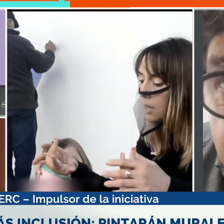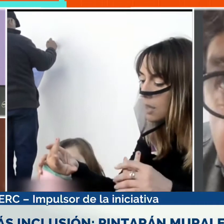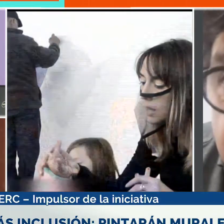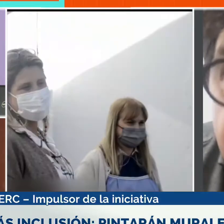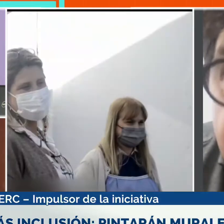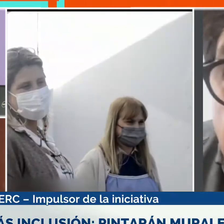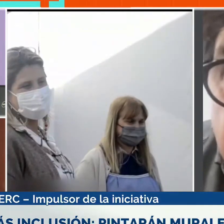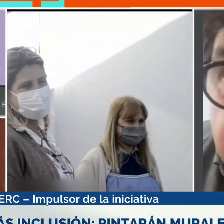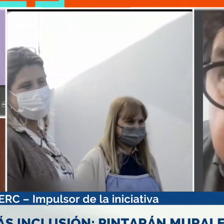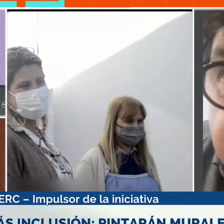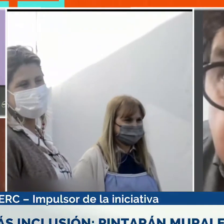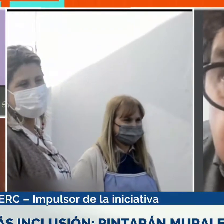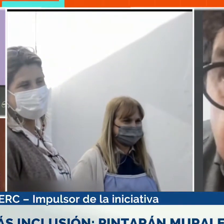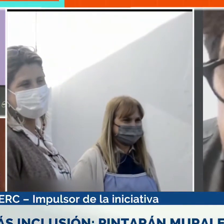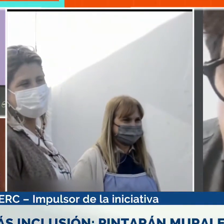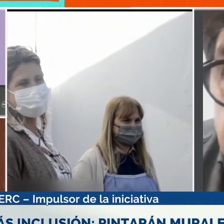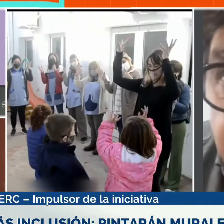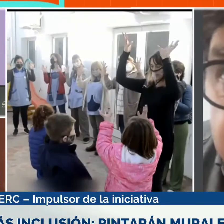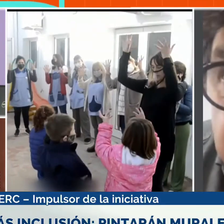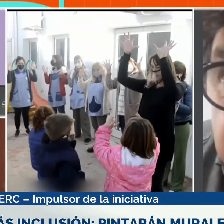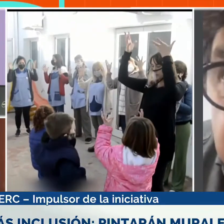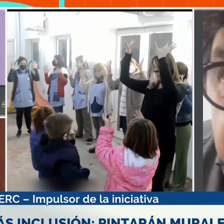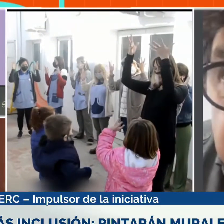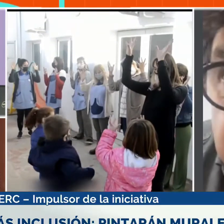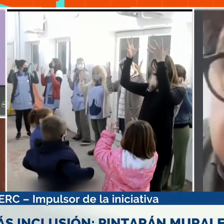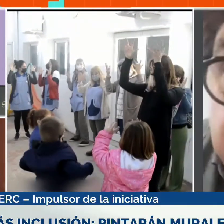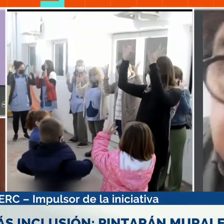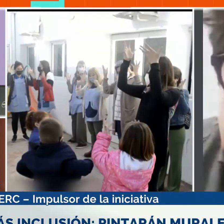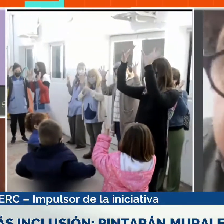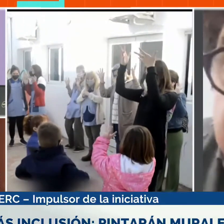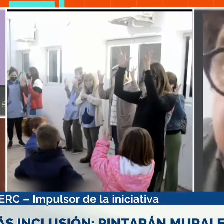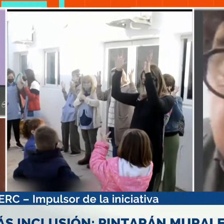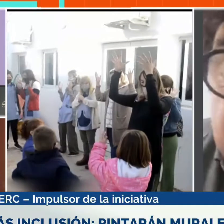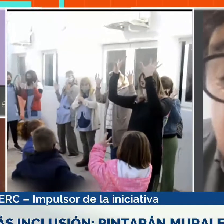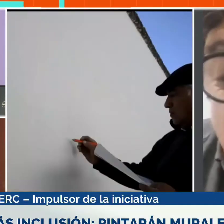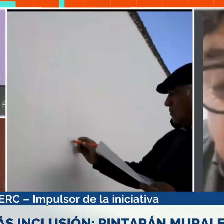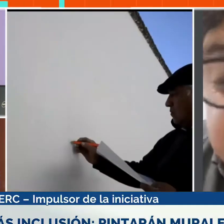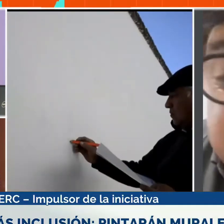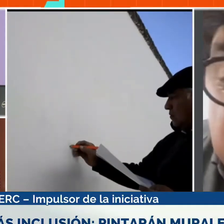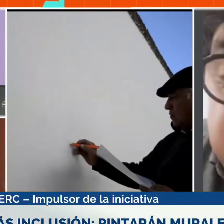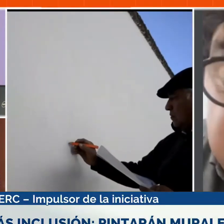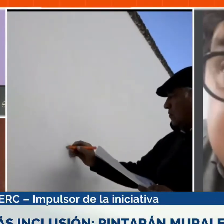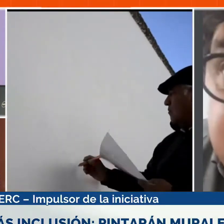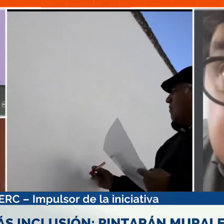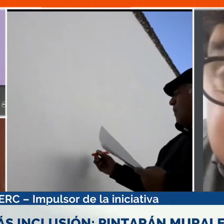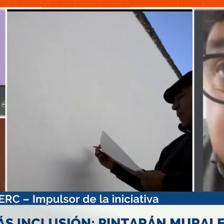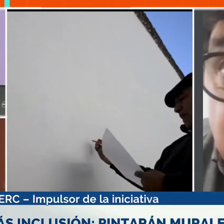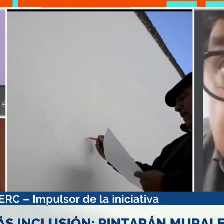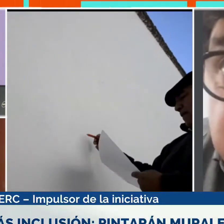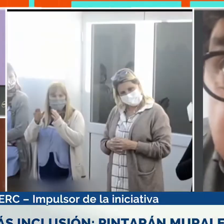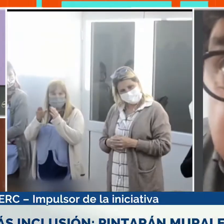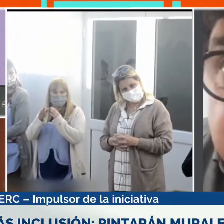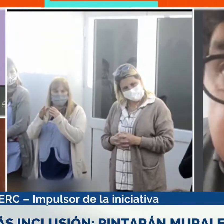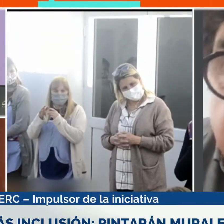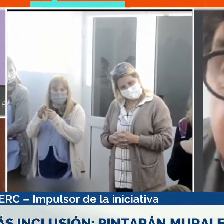que hicimos, tuvimos la presencia, por supuesto, de varios chicos y amigos de mí, o pares de mi niña, que también son